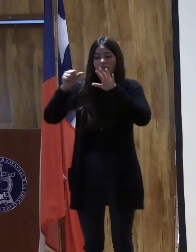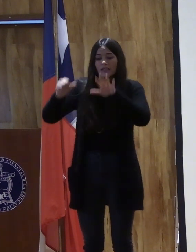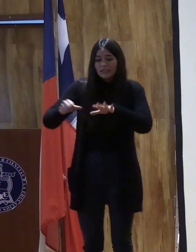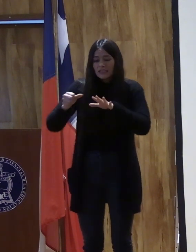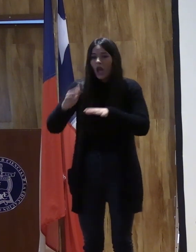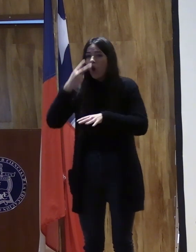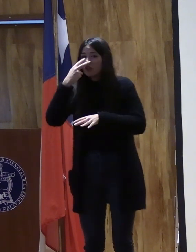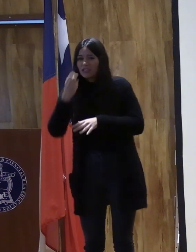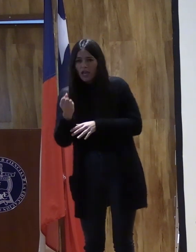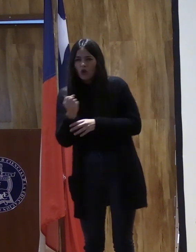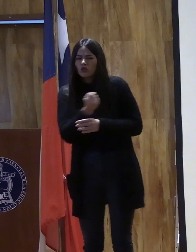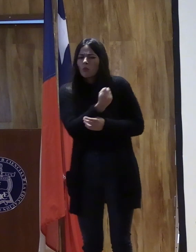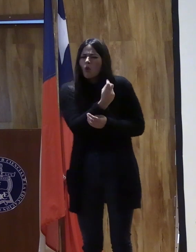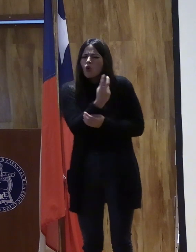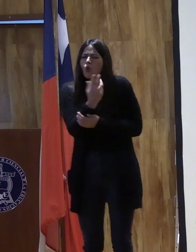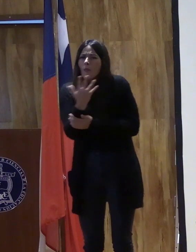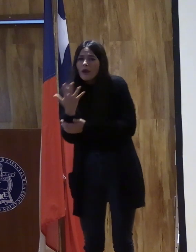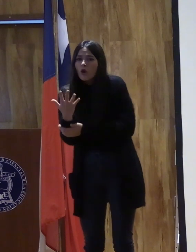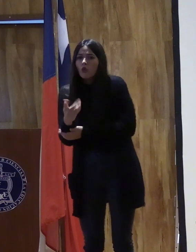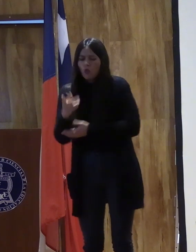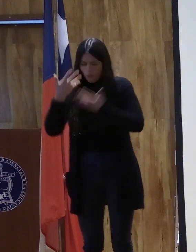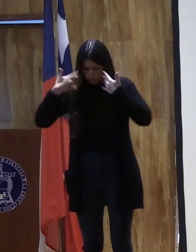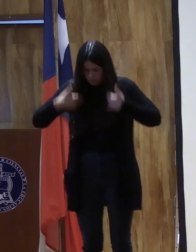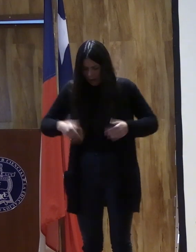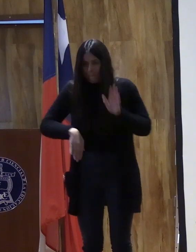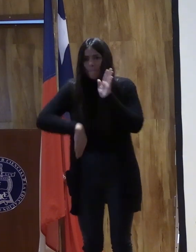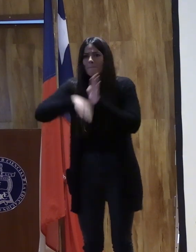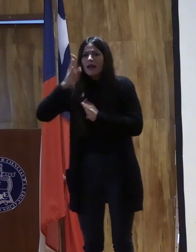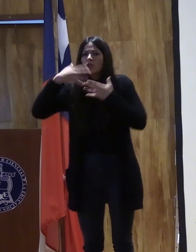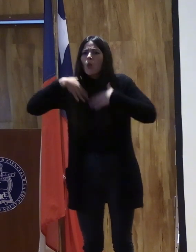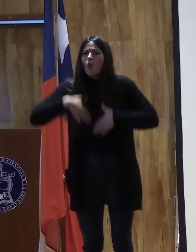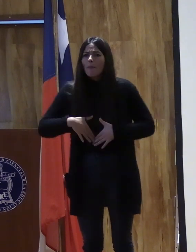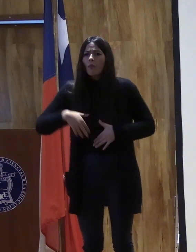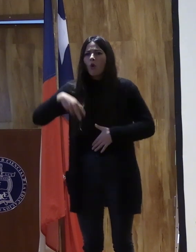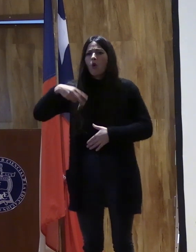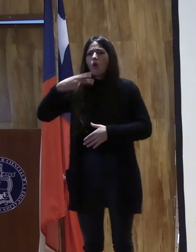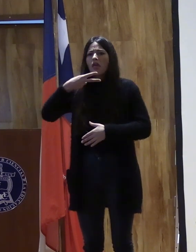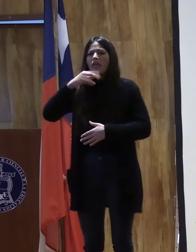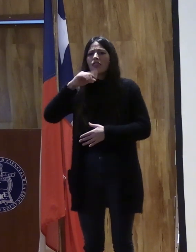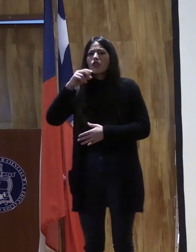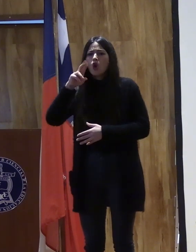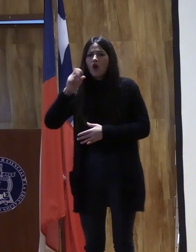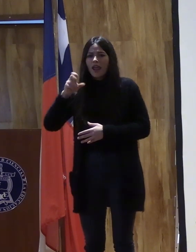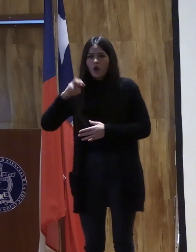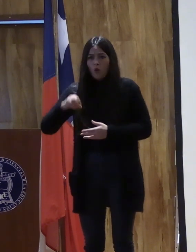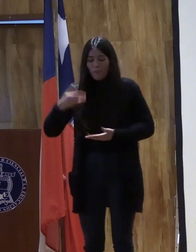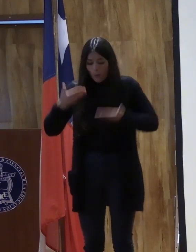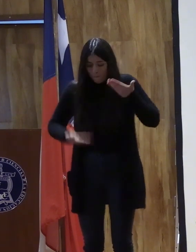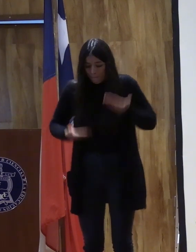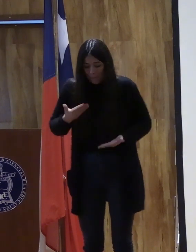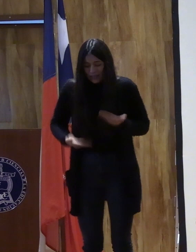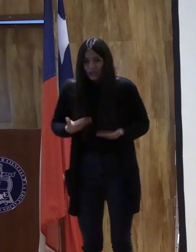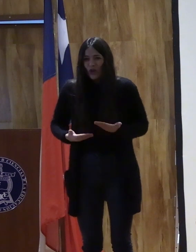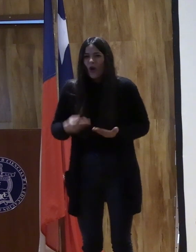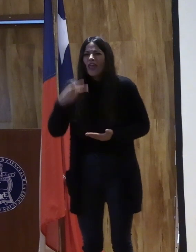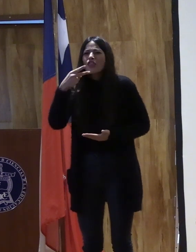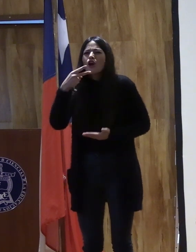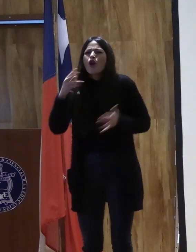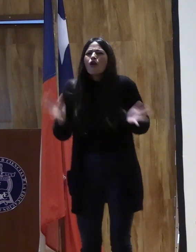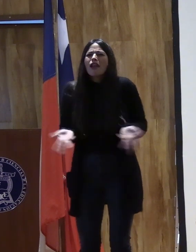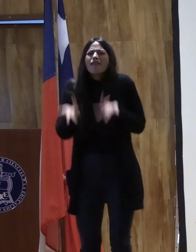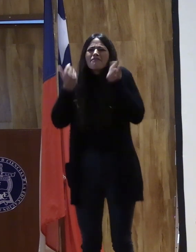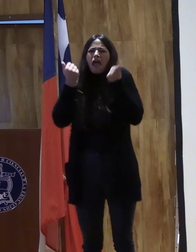por número, lo que más tenemos en el cuerpo es átomos de hidrógeno, pero por peso, el hidrógeno es solo el